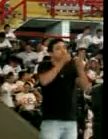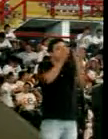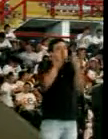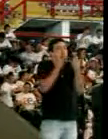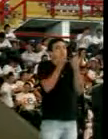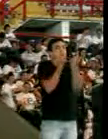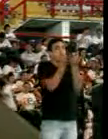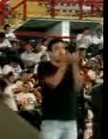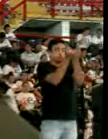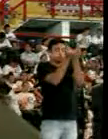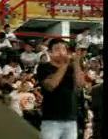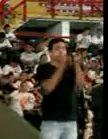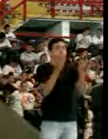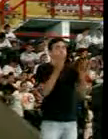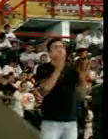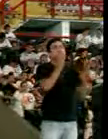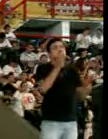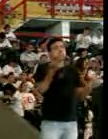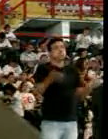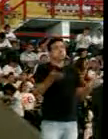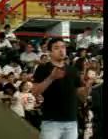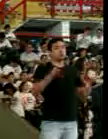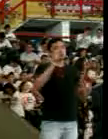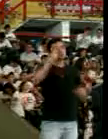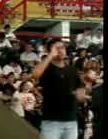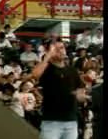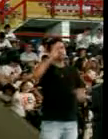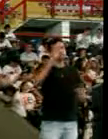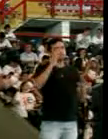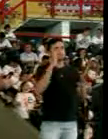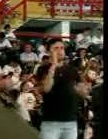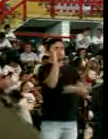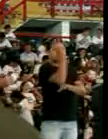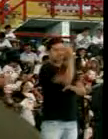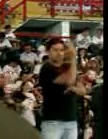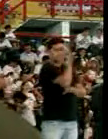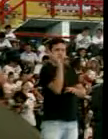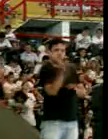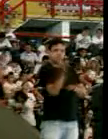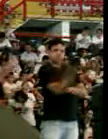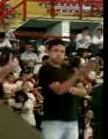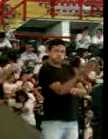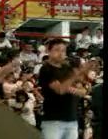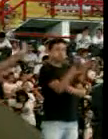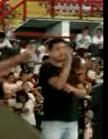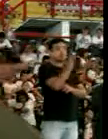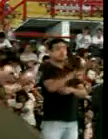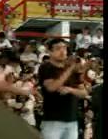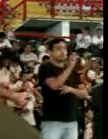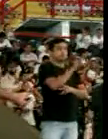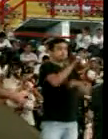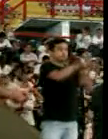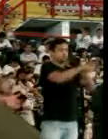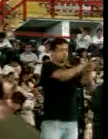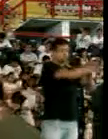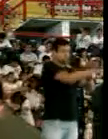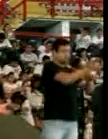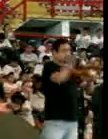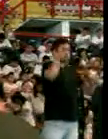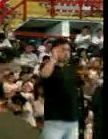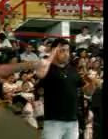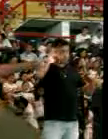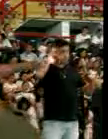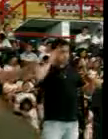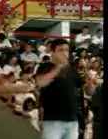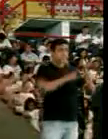econômicas. Hoje, a principal causa do desmatamento é a agropecuária.